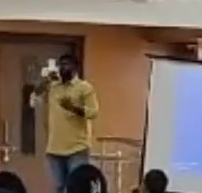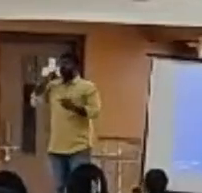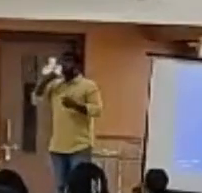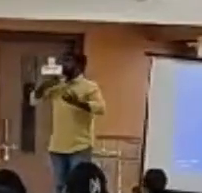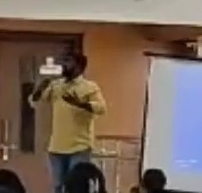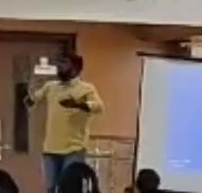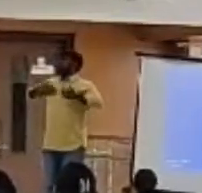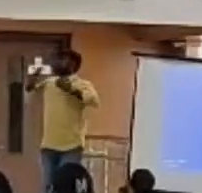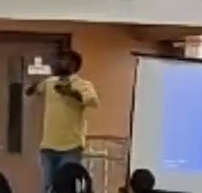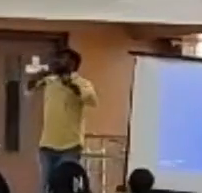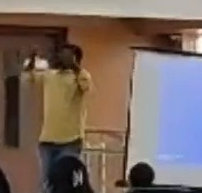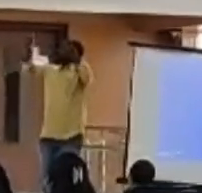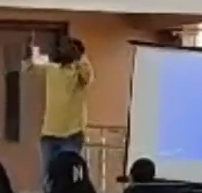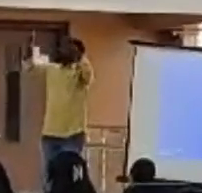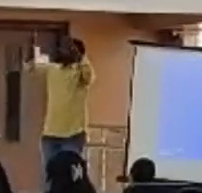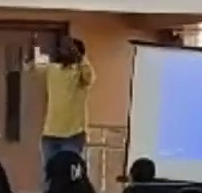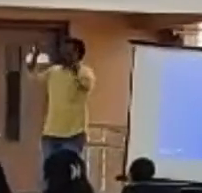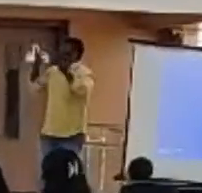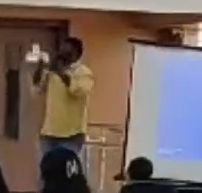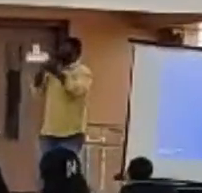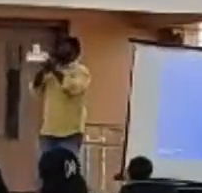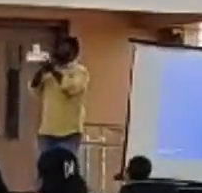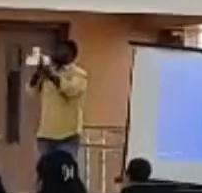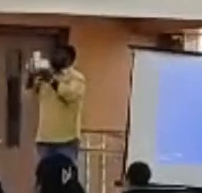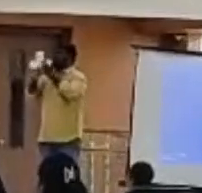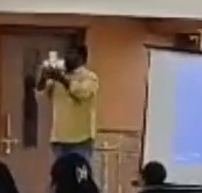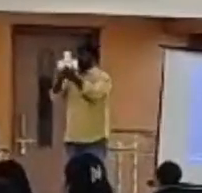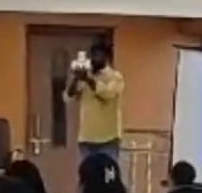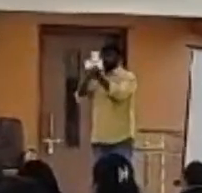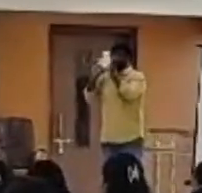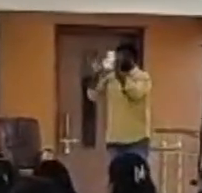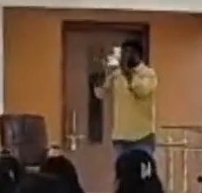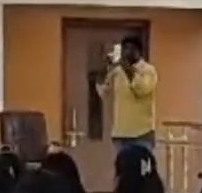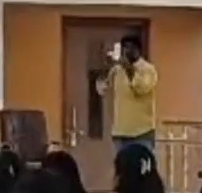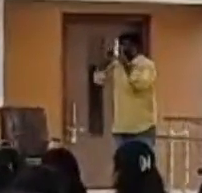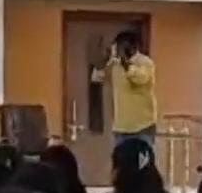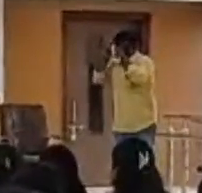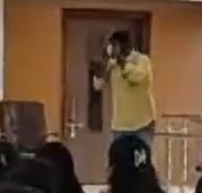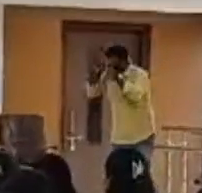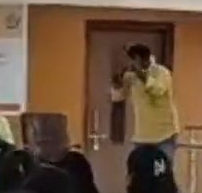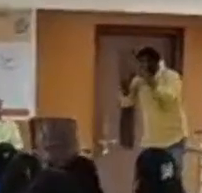ಆಯ್ತು. ಅವಾಗ ನಮಗೆ ತುಂಬಾನೇ ಖುಷಿ ಆಯ್ತು.